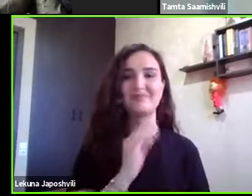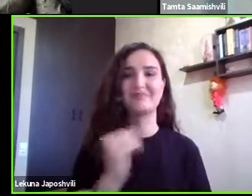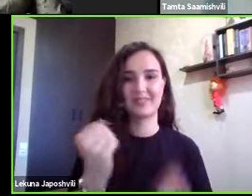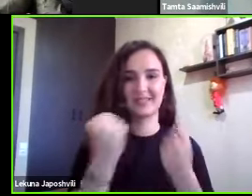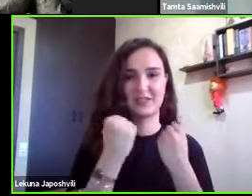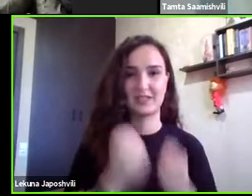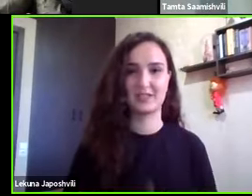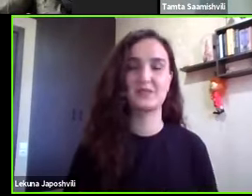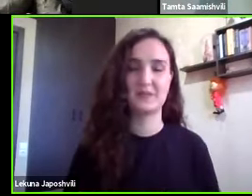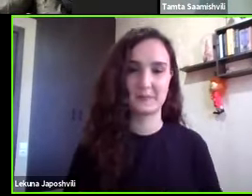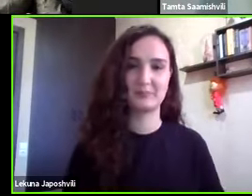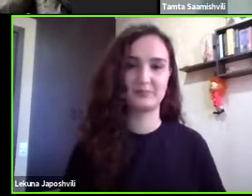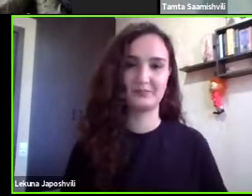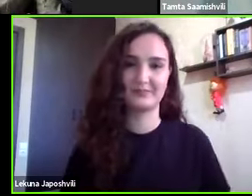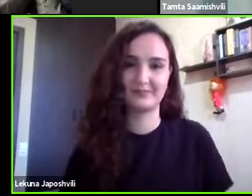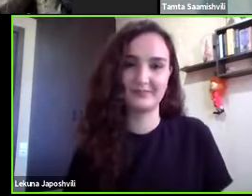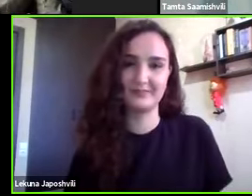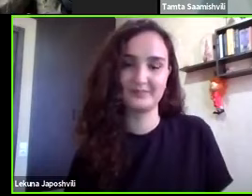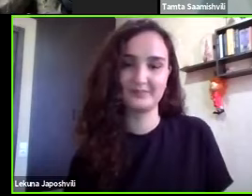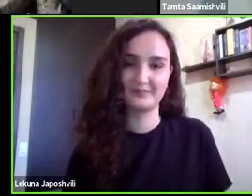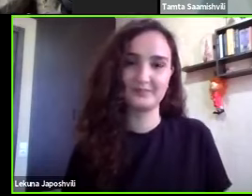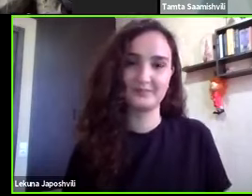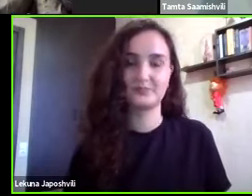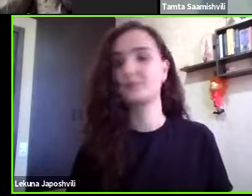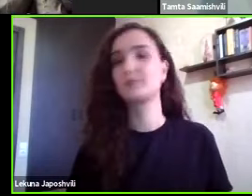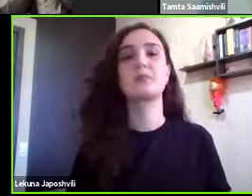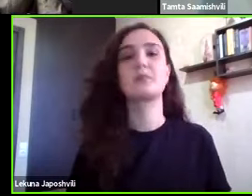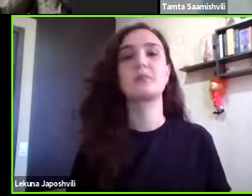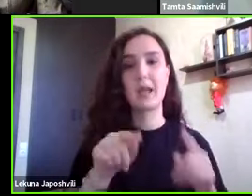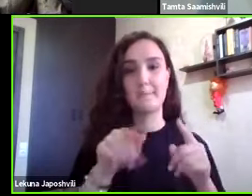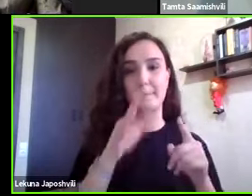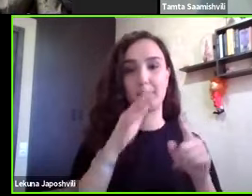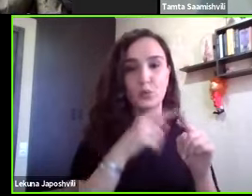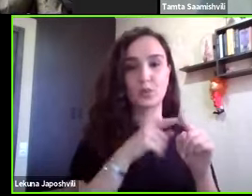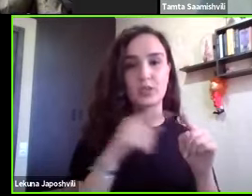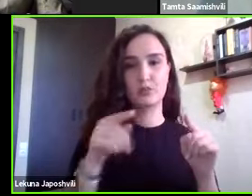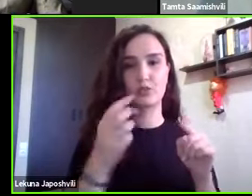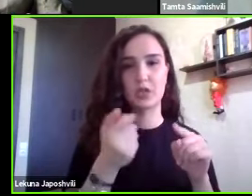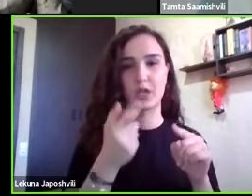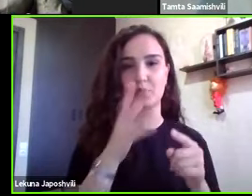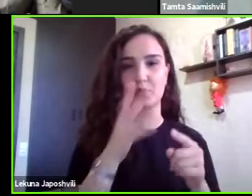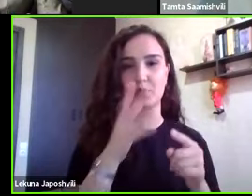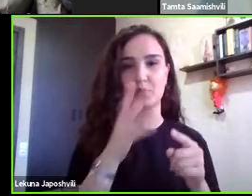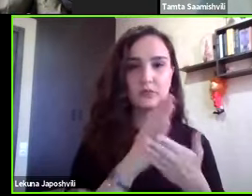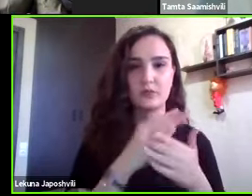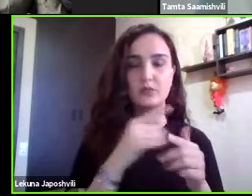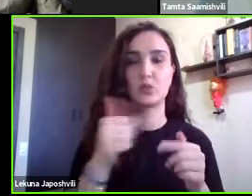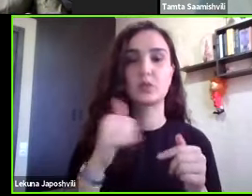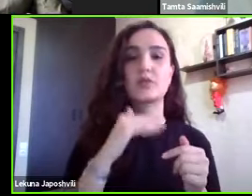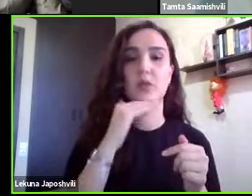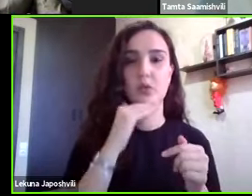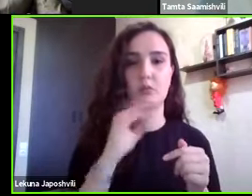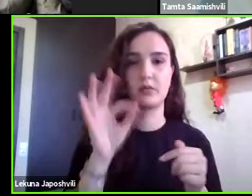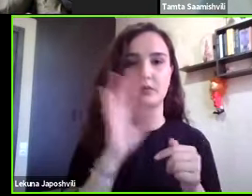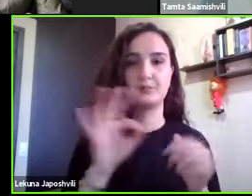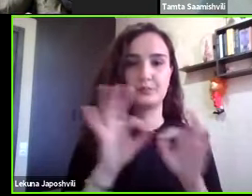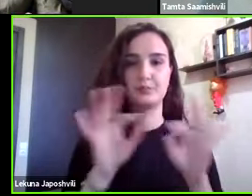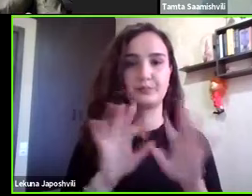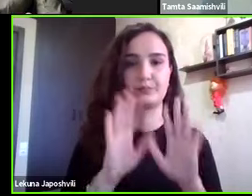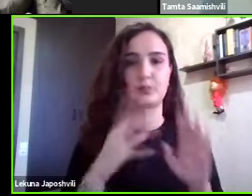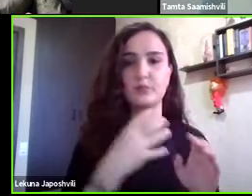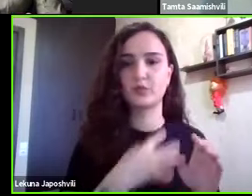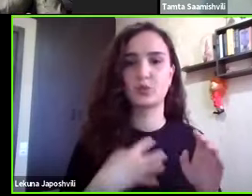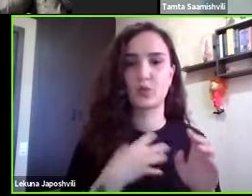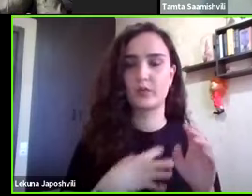მხარდაჭერისთვის და თანამშრომლობისთვის. ესე იგი, ამ არსებული დროის განმავლობაში რამდენიც გვაქვს დრო და როგორც გვეყოფა, შევეხები იმ ძირითად საკითხებს,